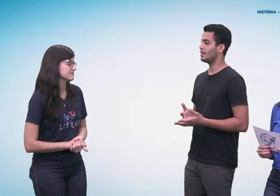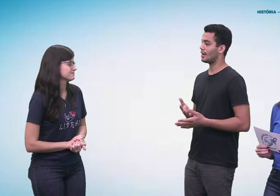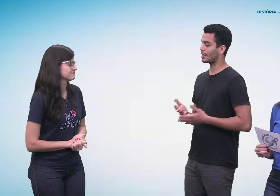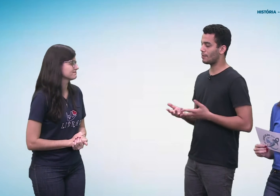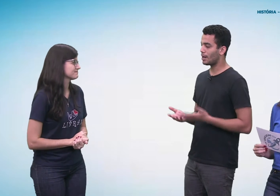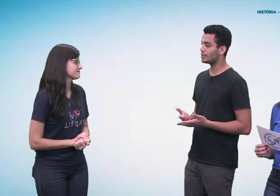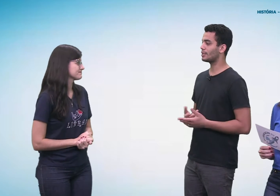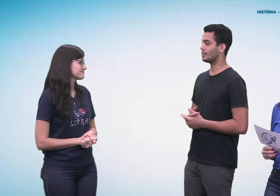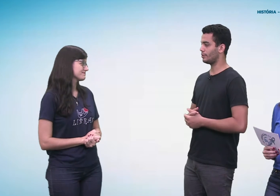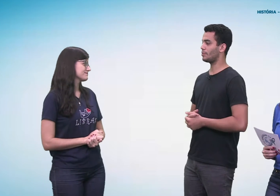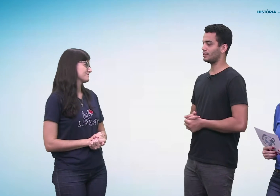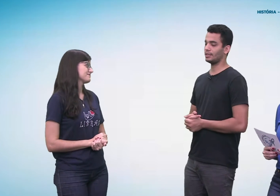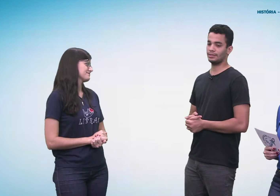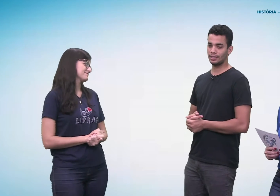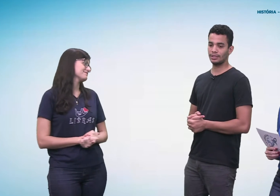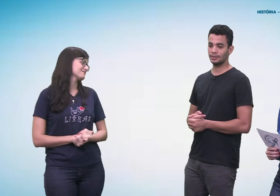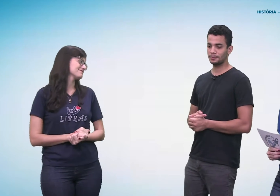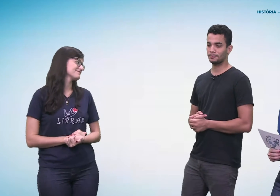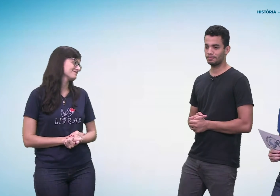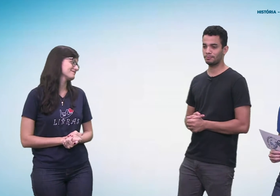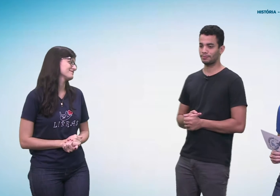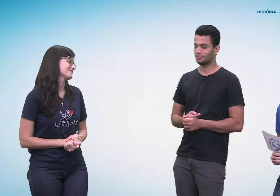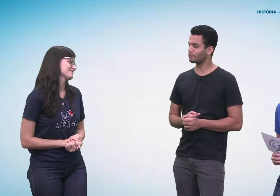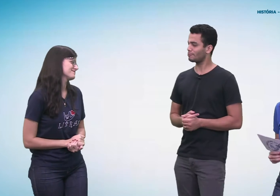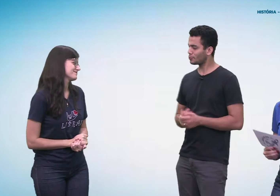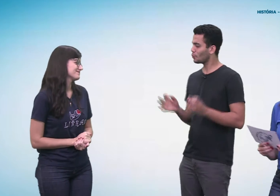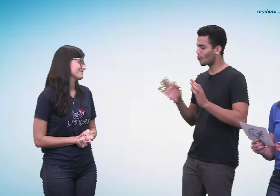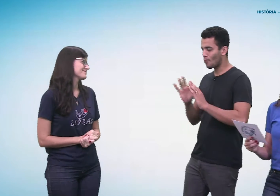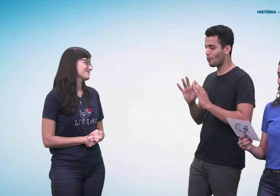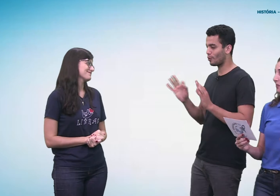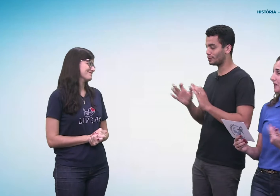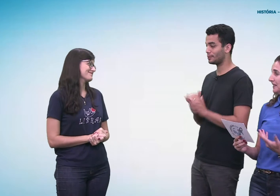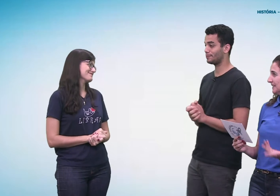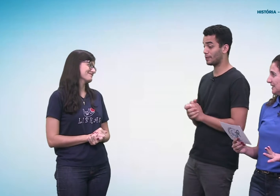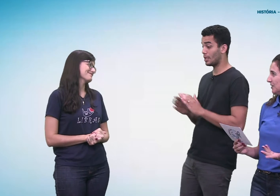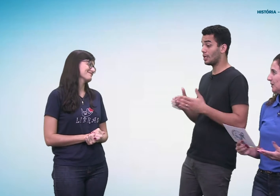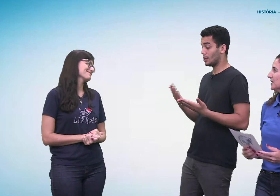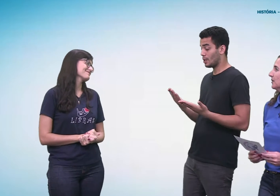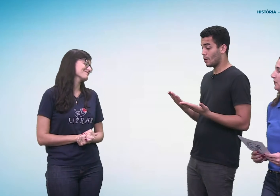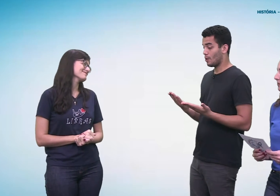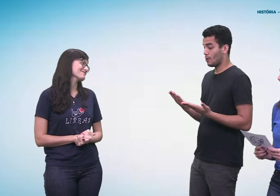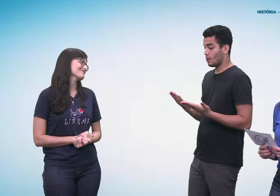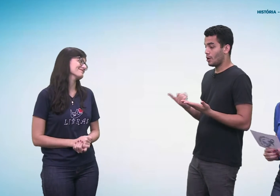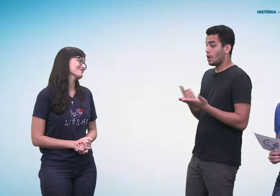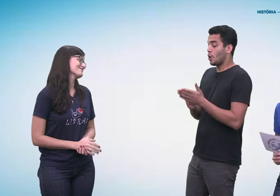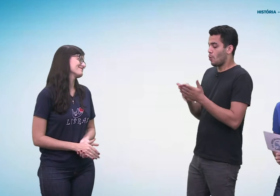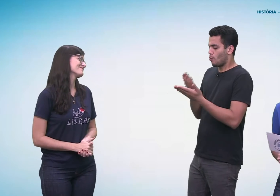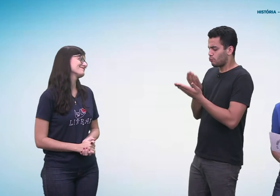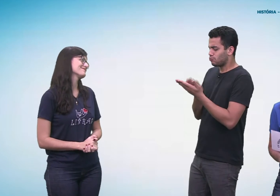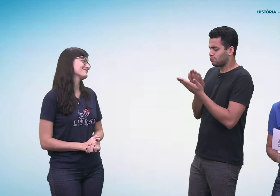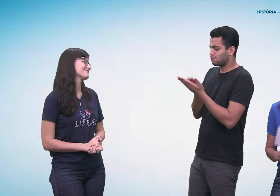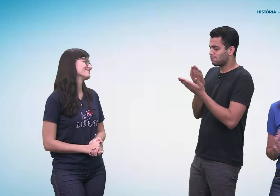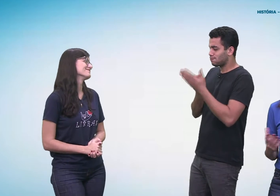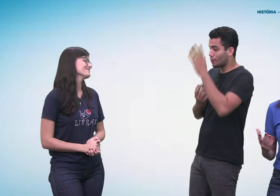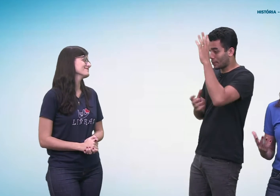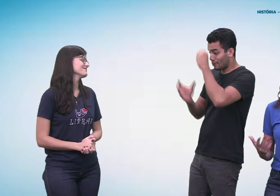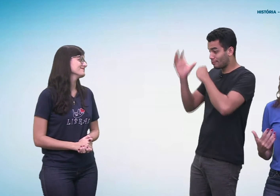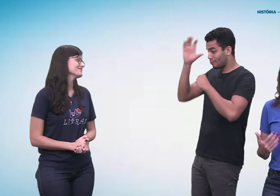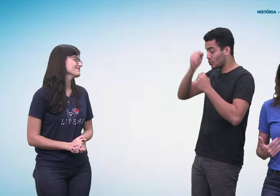à gramática da língua brasileira de sinais. Sim. É uma situação que eu aprendi também aqui com as nossas aulas, eu